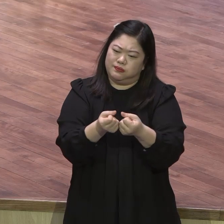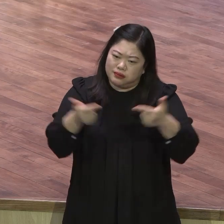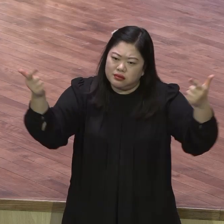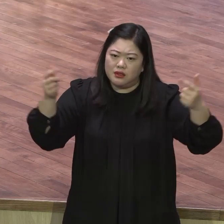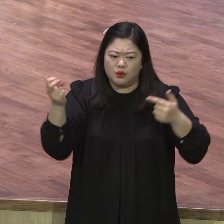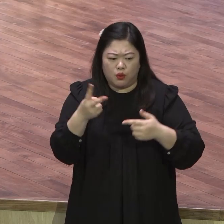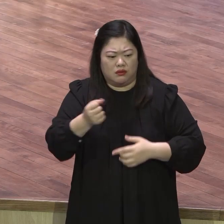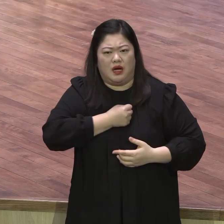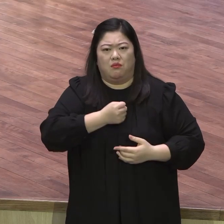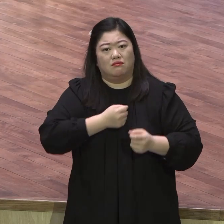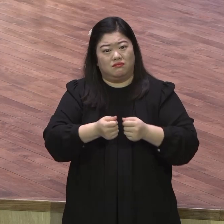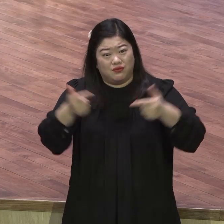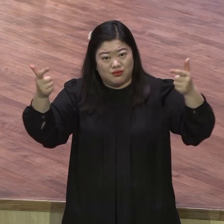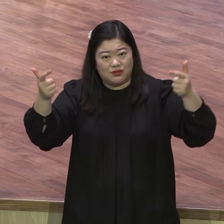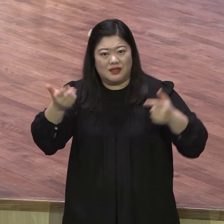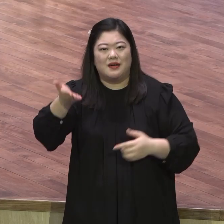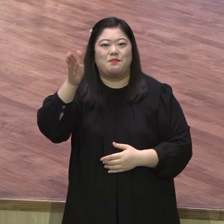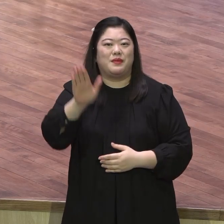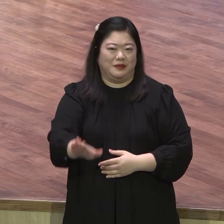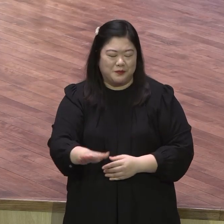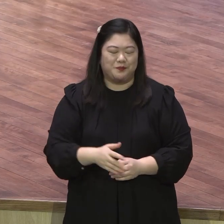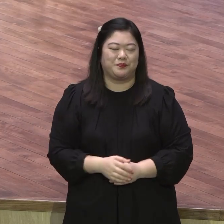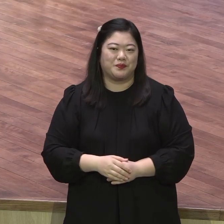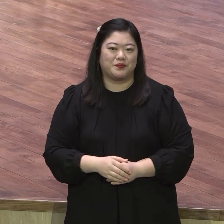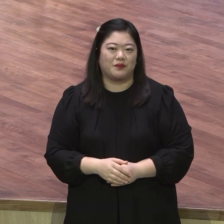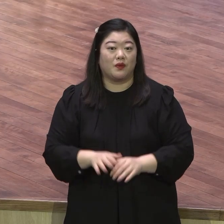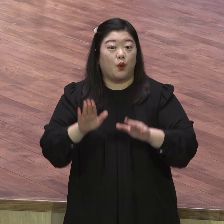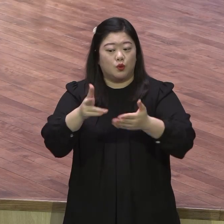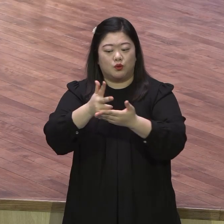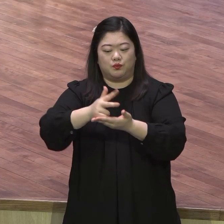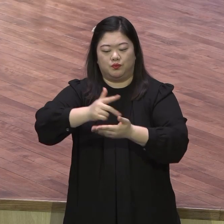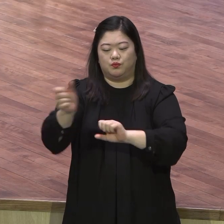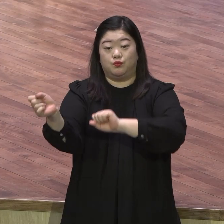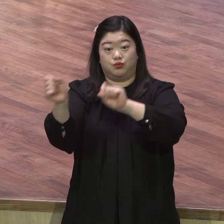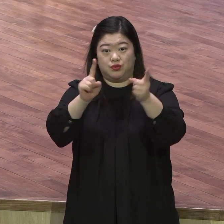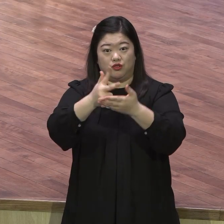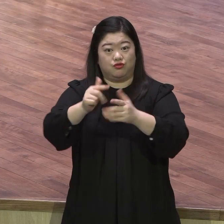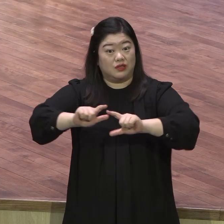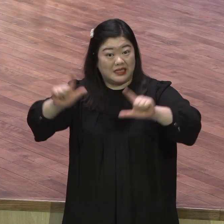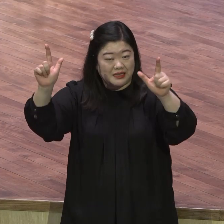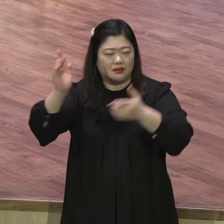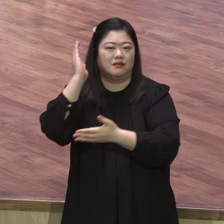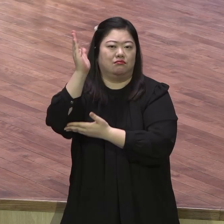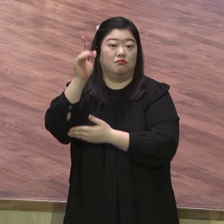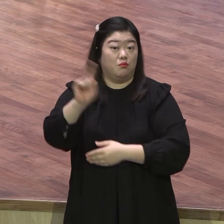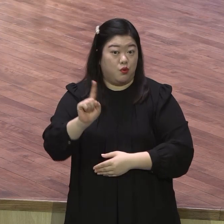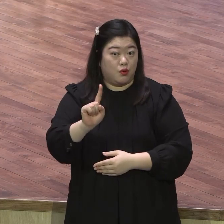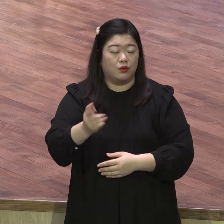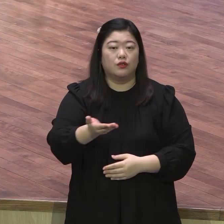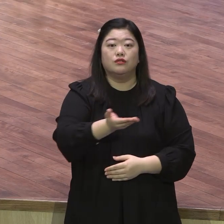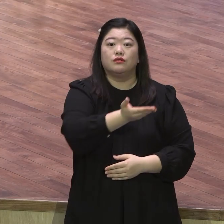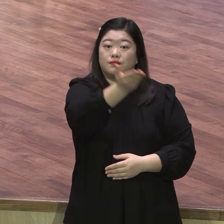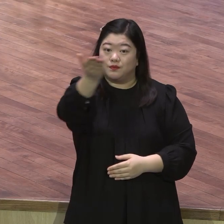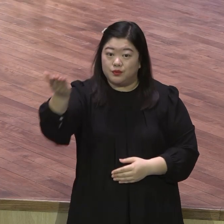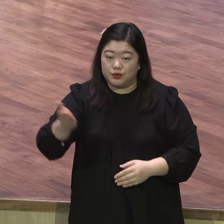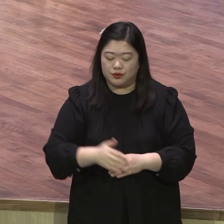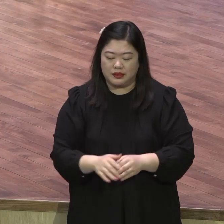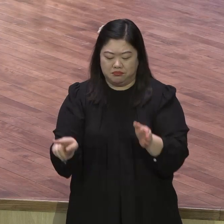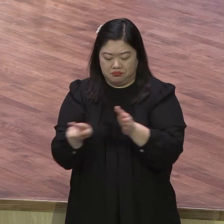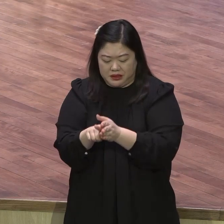이런 환경 속에서 이 부활주일 아침에 주님께서 여러분이 주시는 음식이 뭐냐 너에게 부활신앙